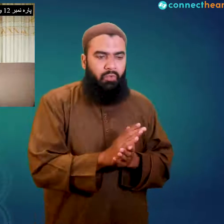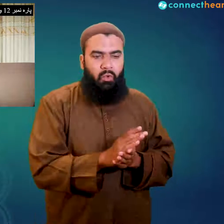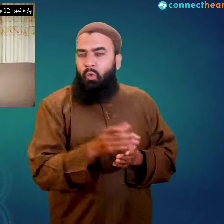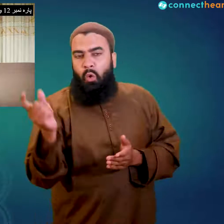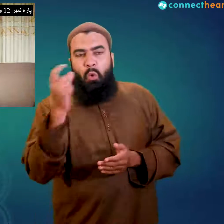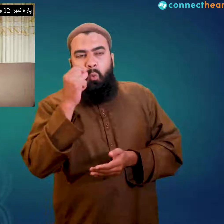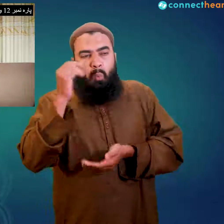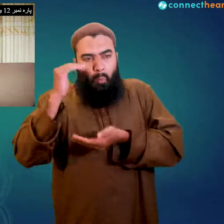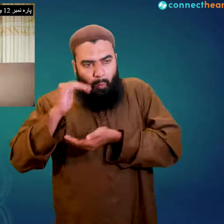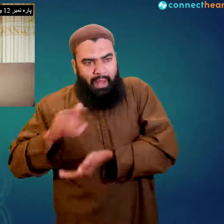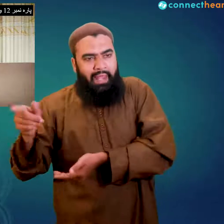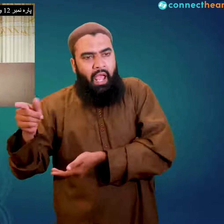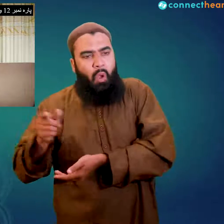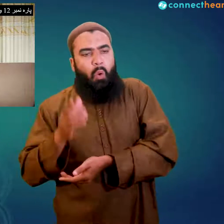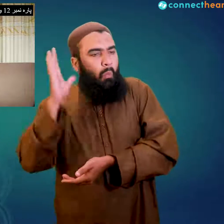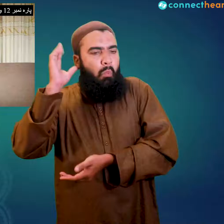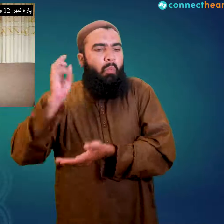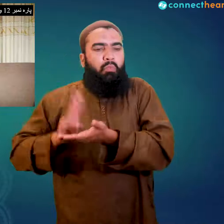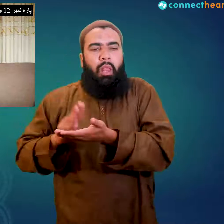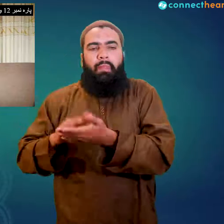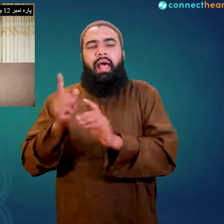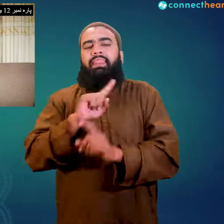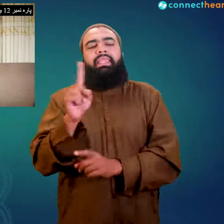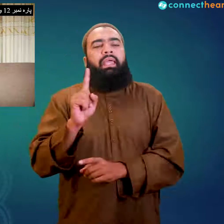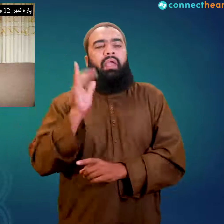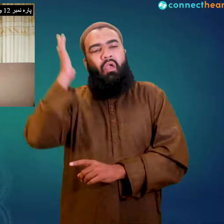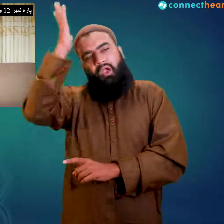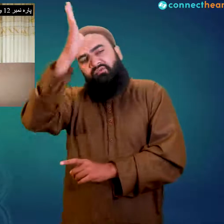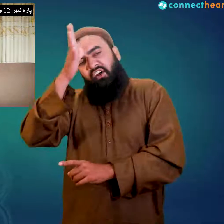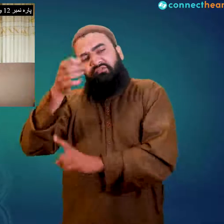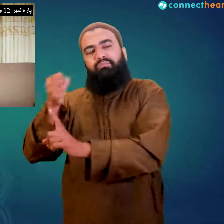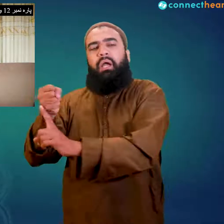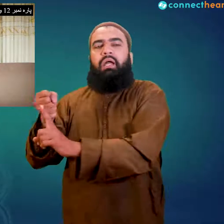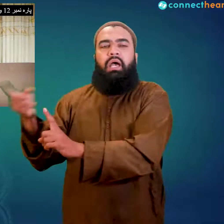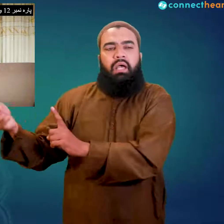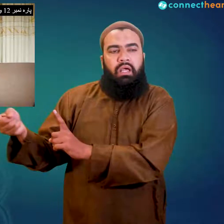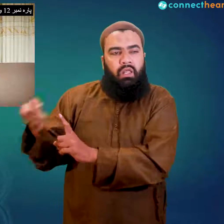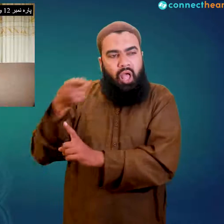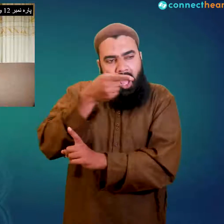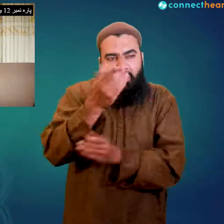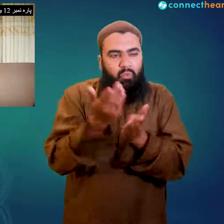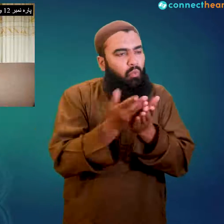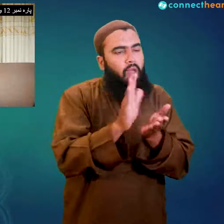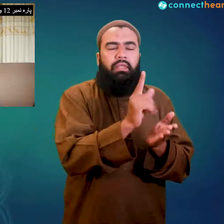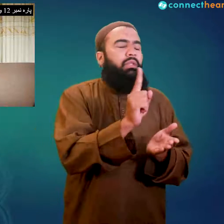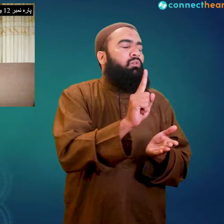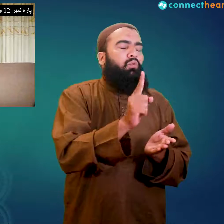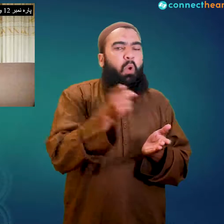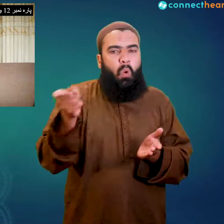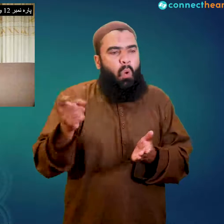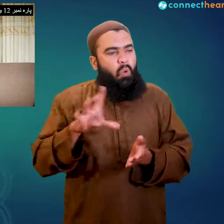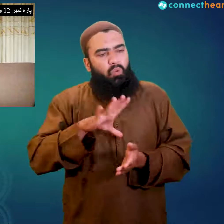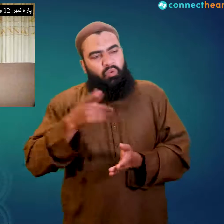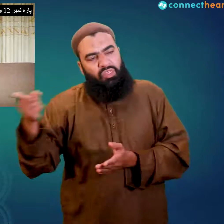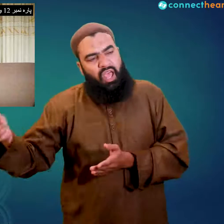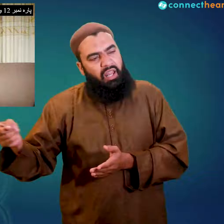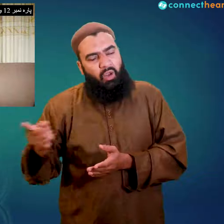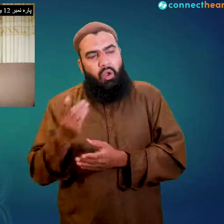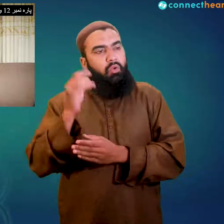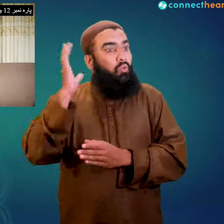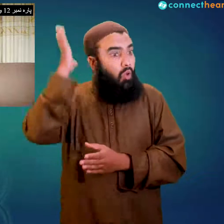انہ لیس من اہلک انہ عمل غیر صالح، اور آگے فرمایا فلا تسألنی ما لیس لک بہ